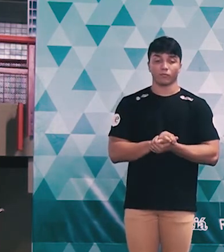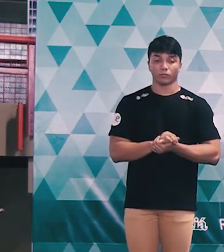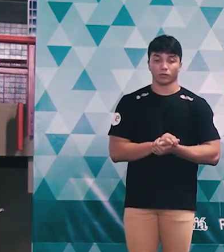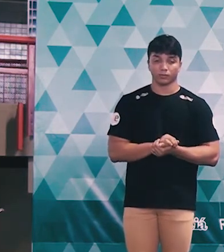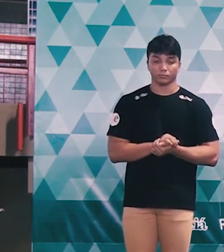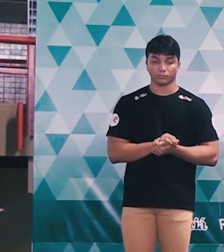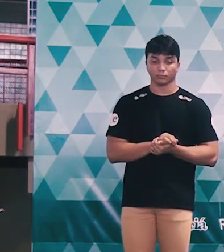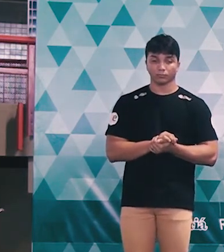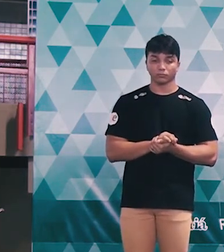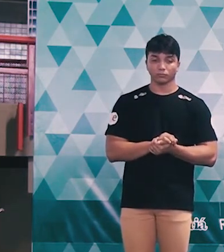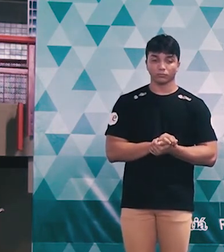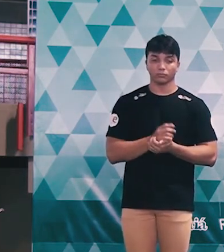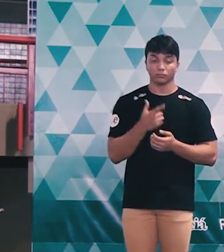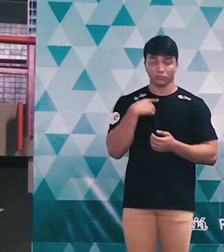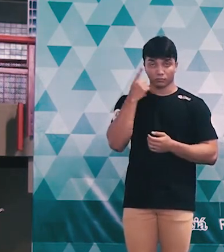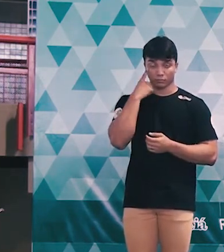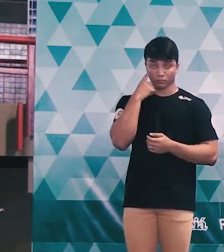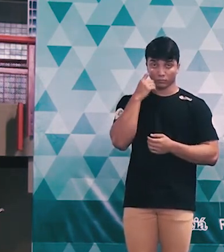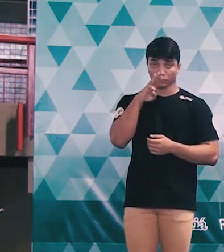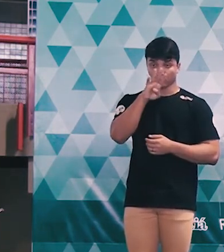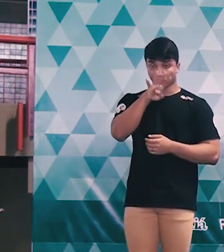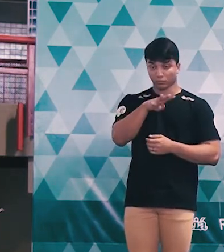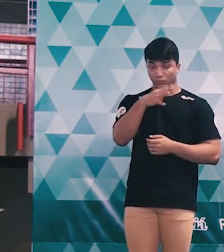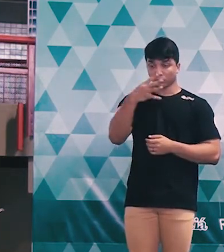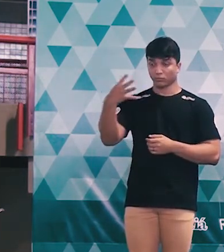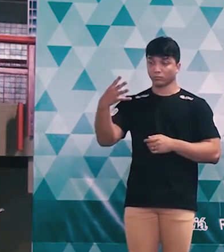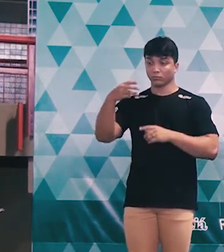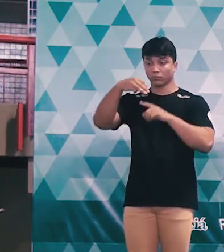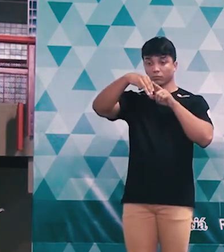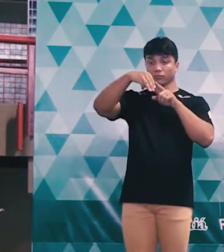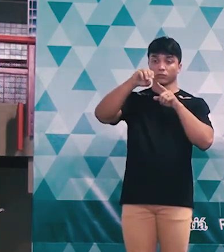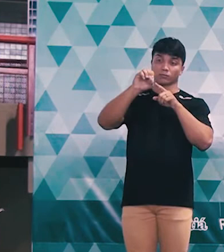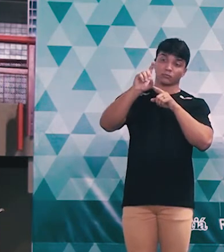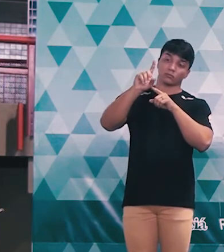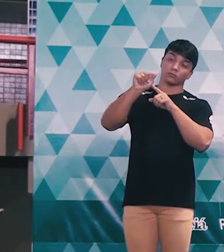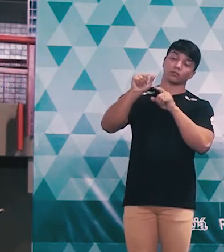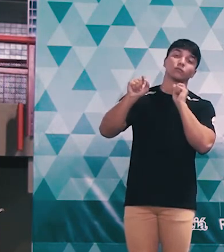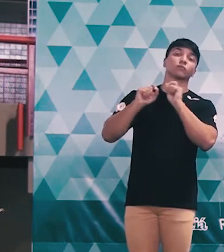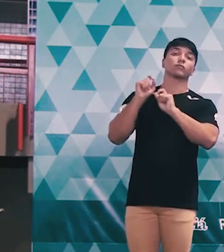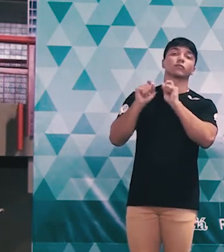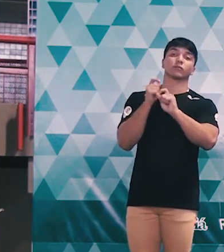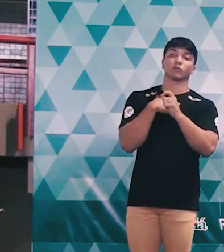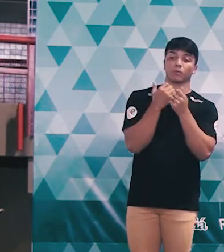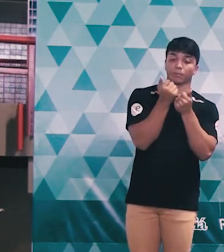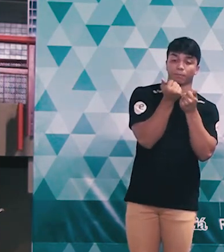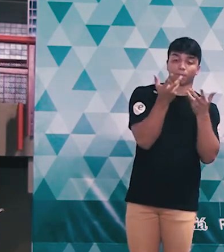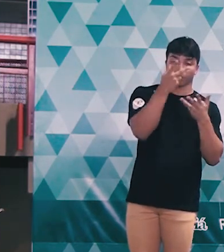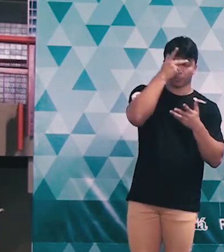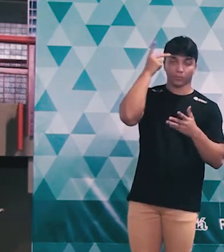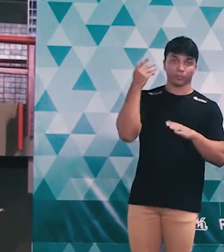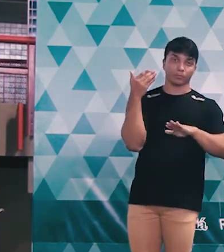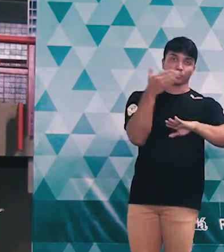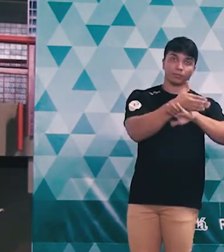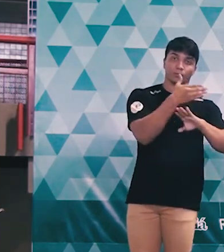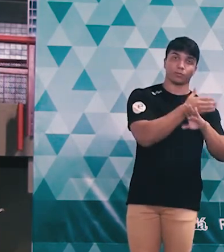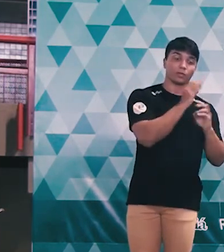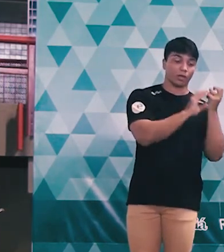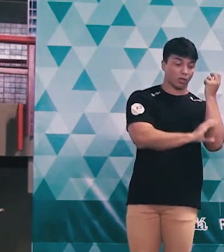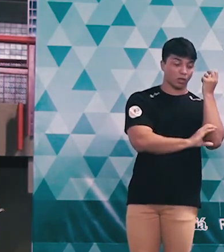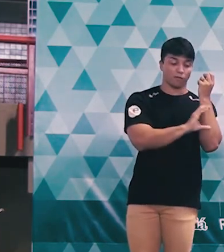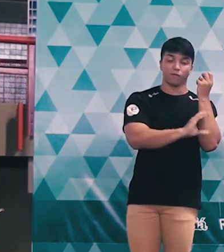ó: com base no quadro, qual é a moda do número de pessoas no